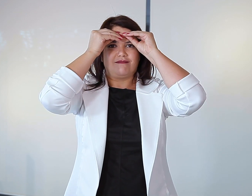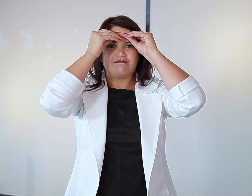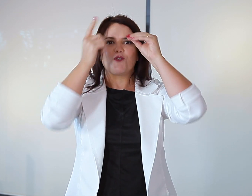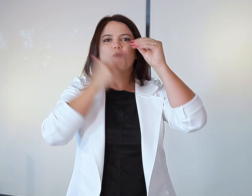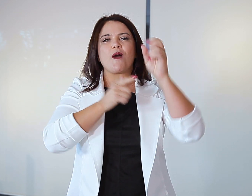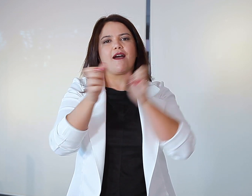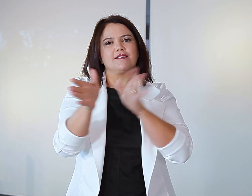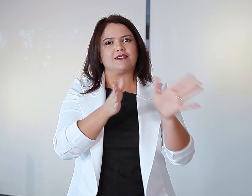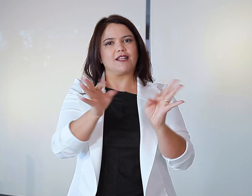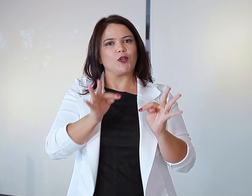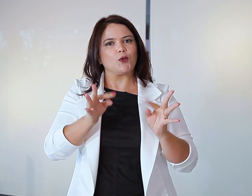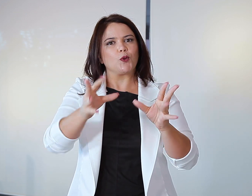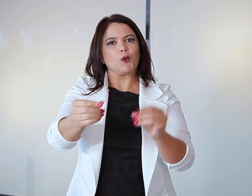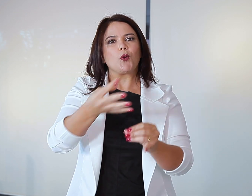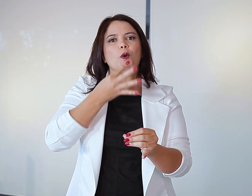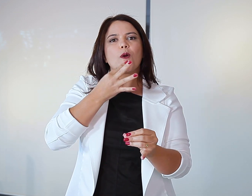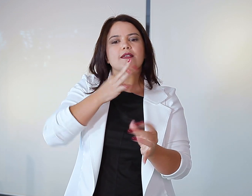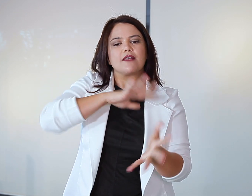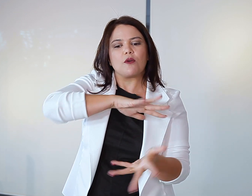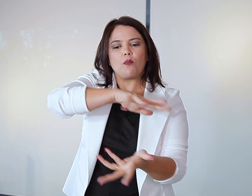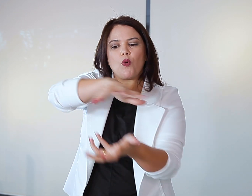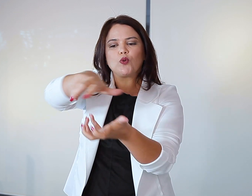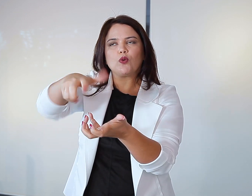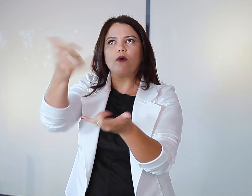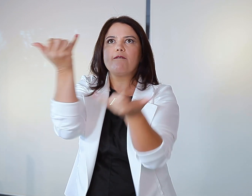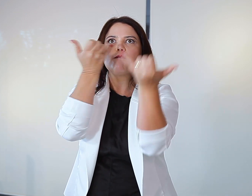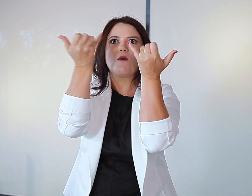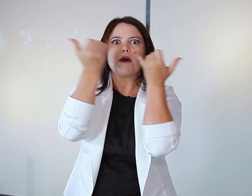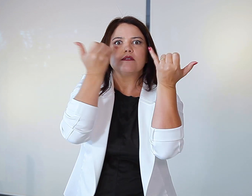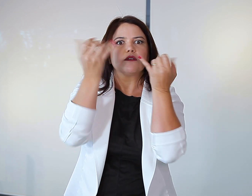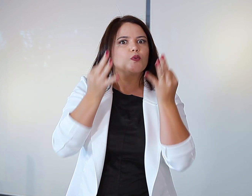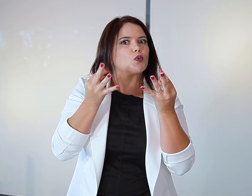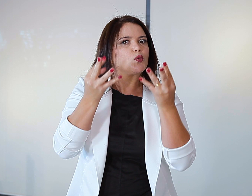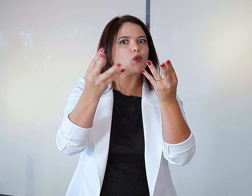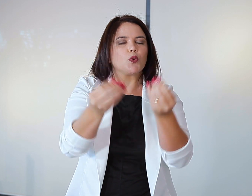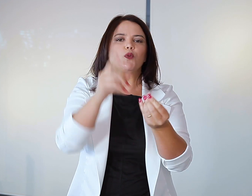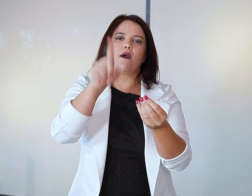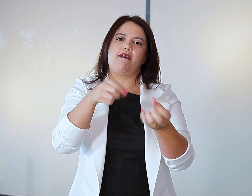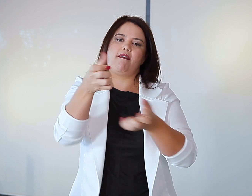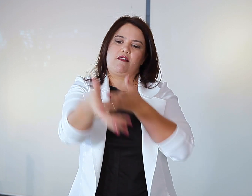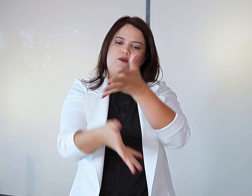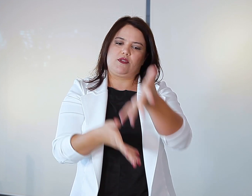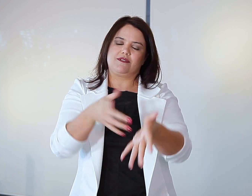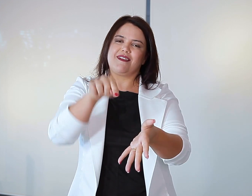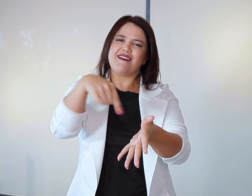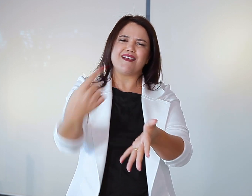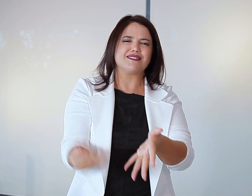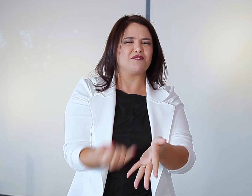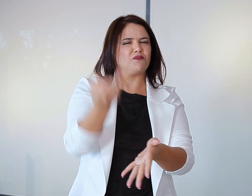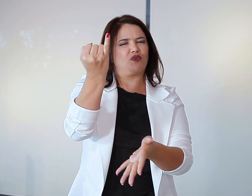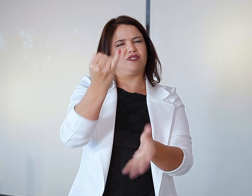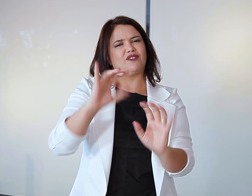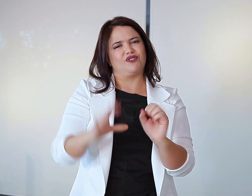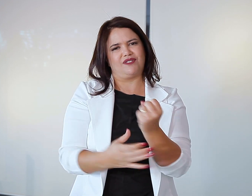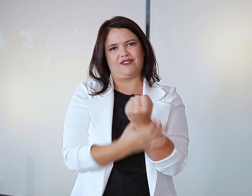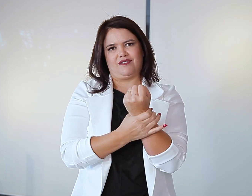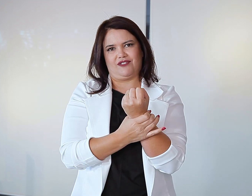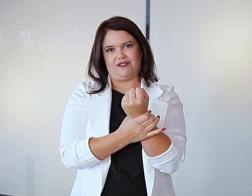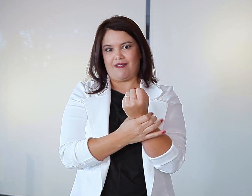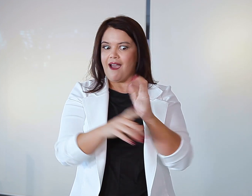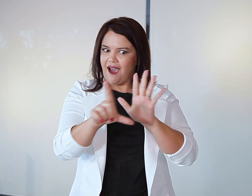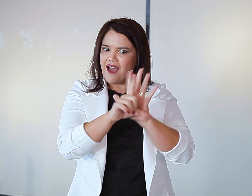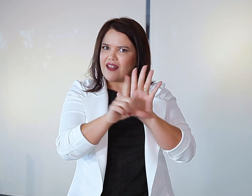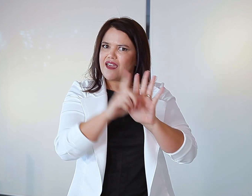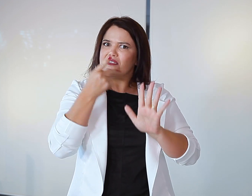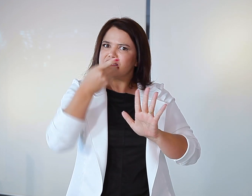evite barreiras. Por isso eu torço para que todas as pessoas tenham essa realmente vivência e